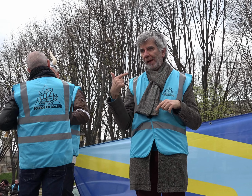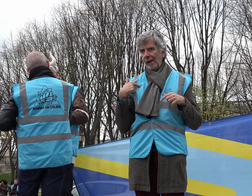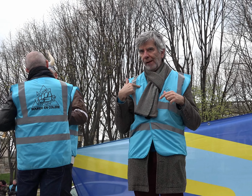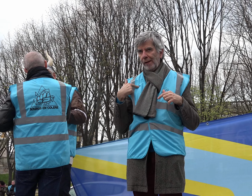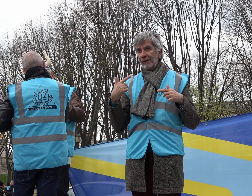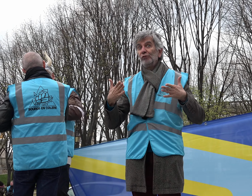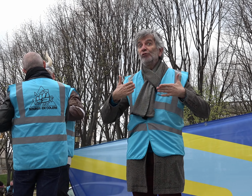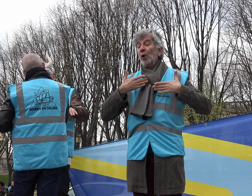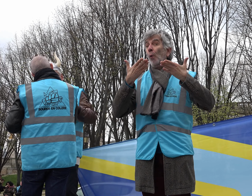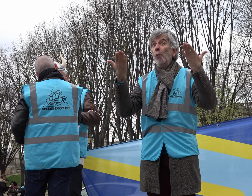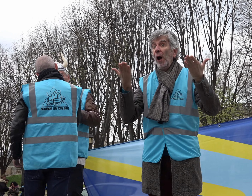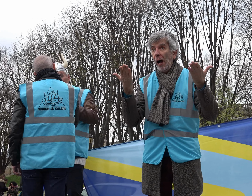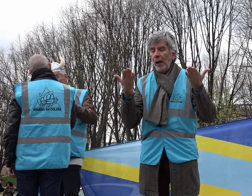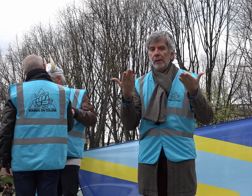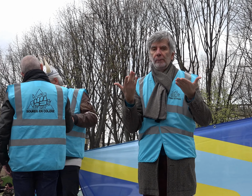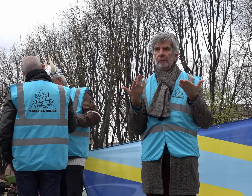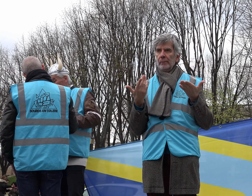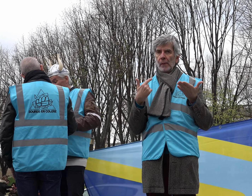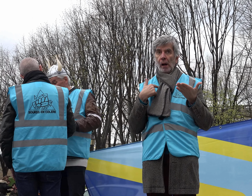c'est que je n pas eu à oraliser en France.